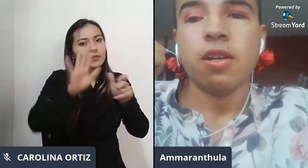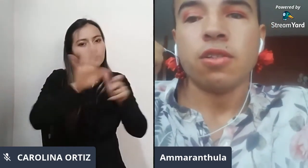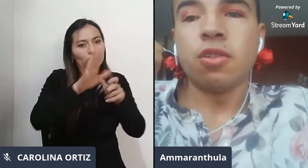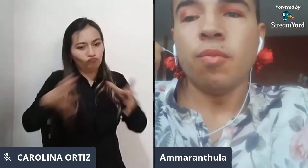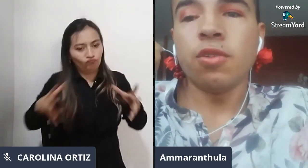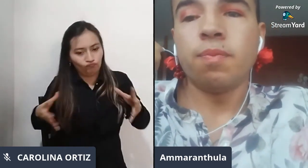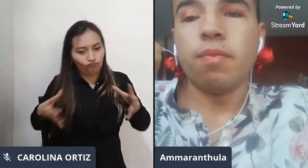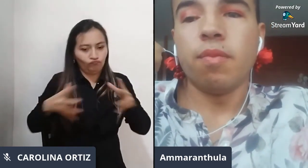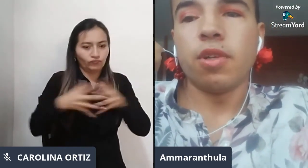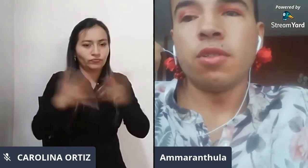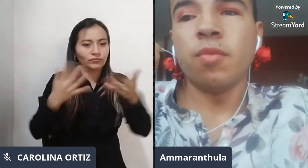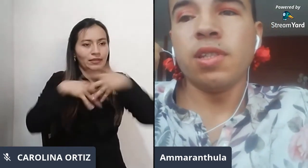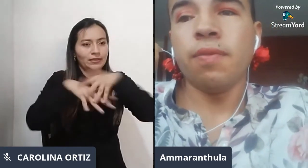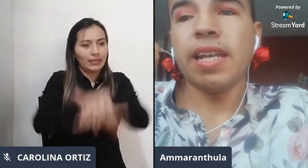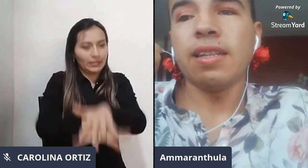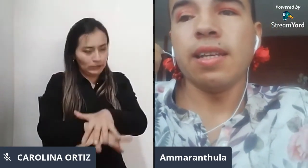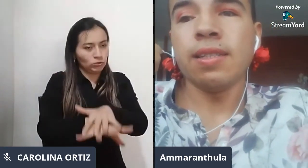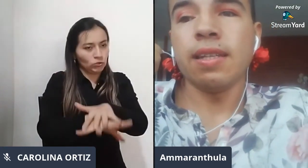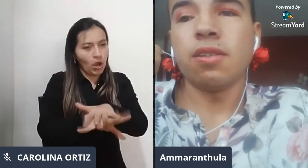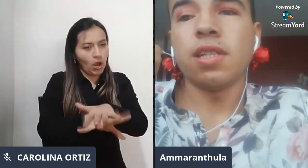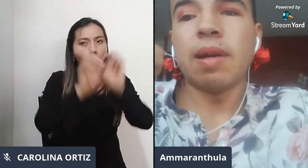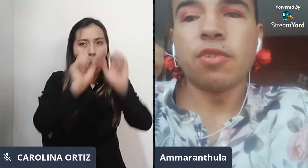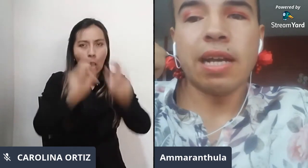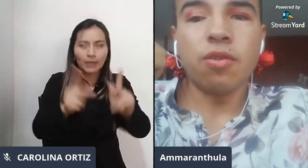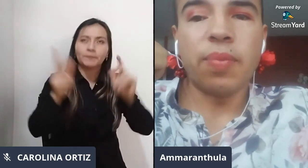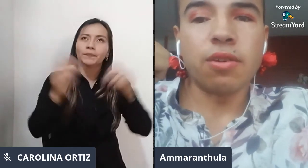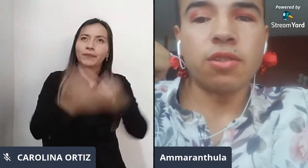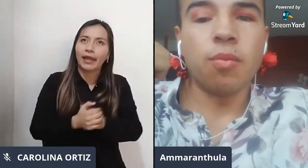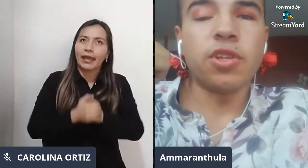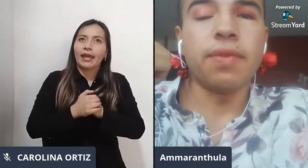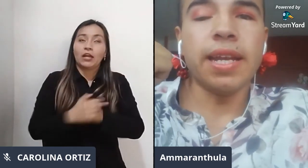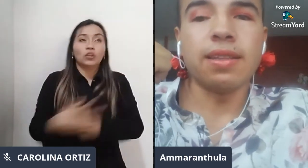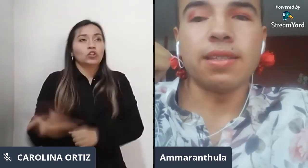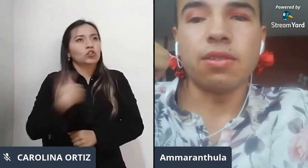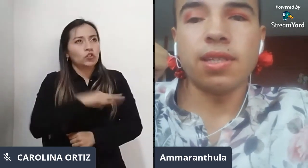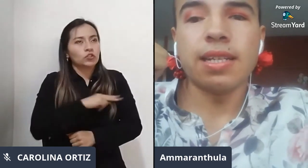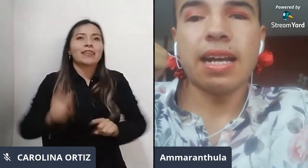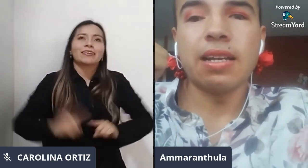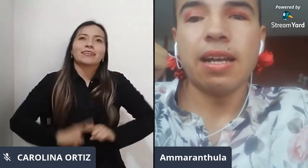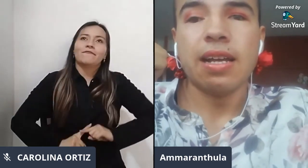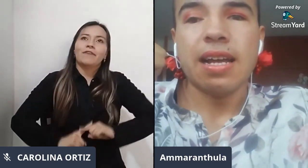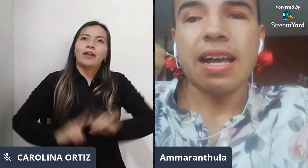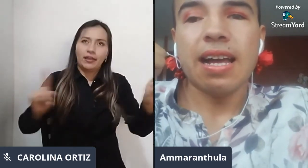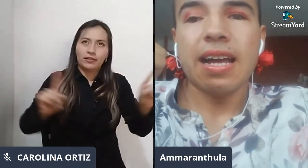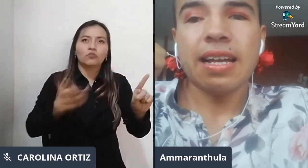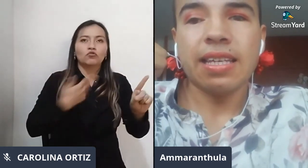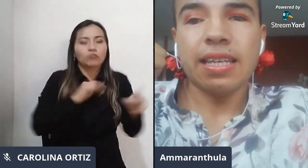bien, somos diferentes, entonces vamos a agruparnos como diferentes. Entonces,